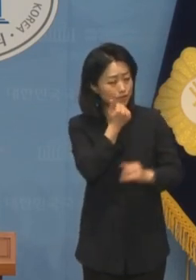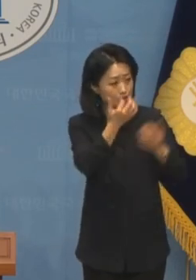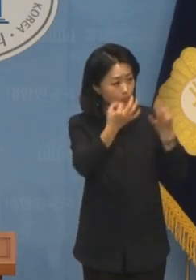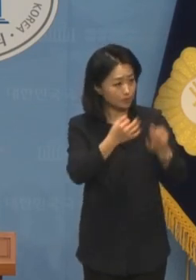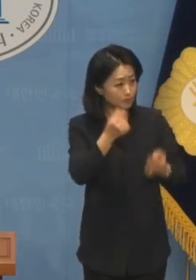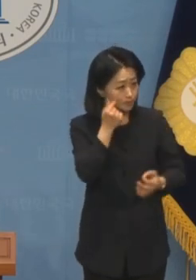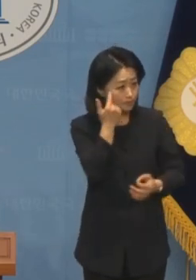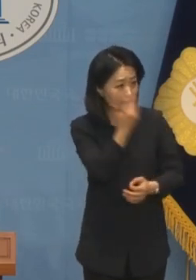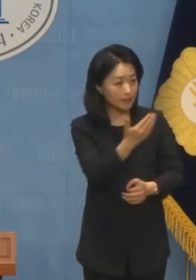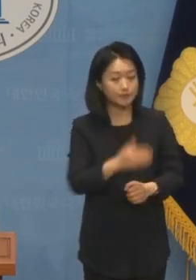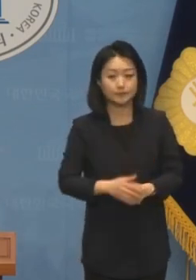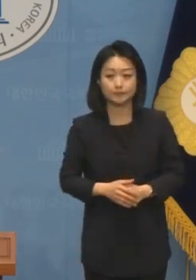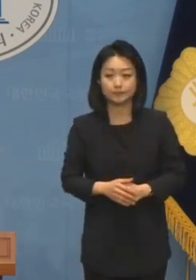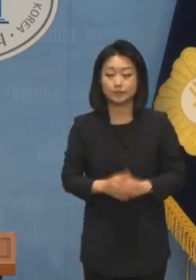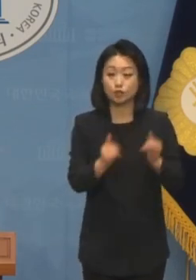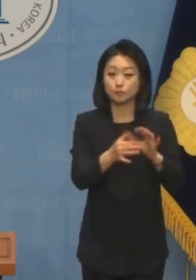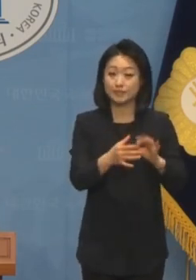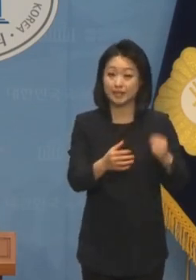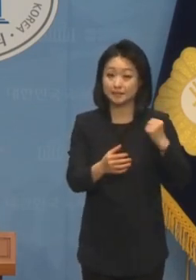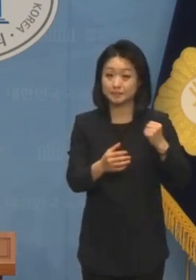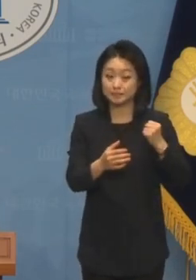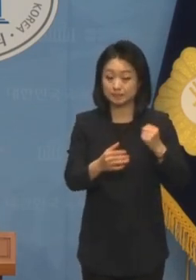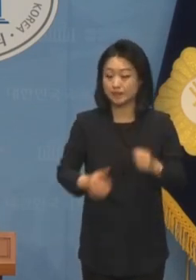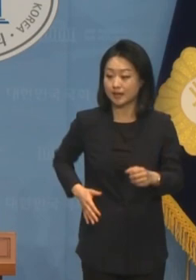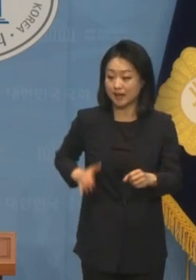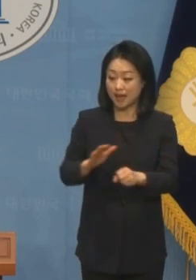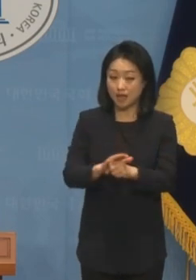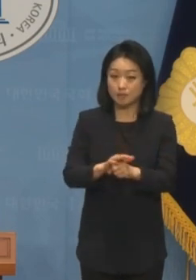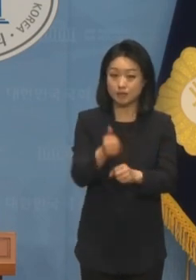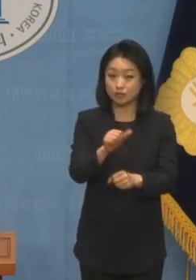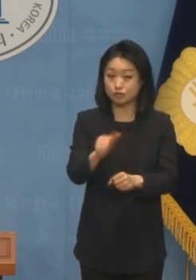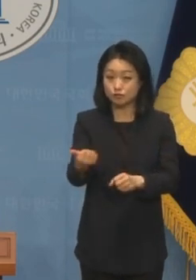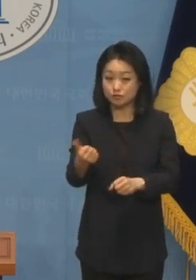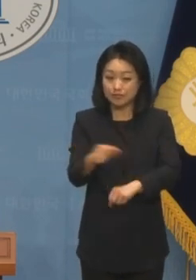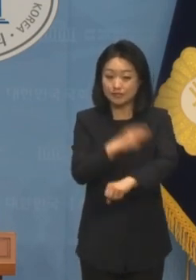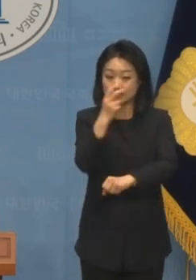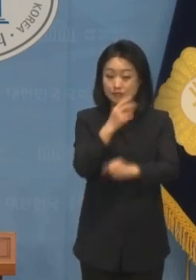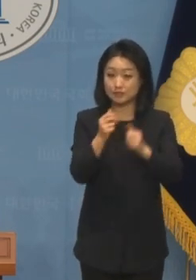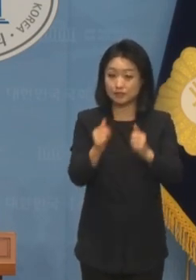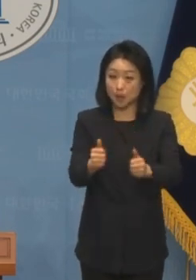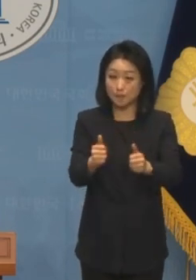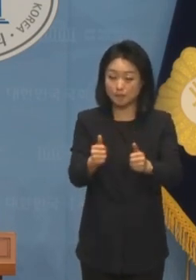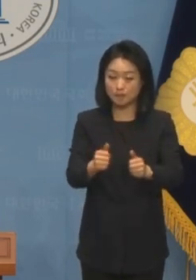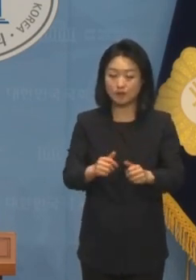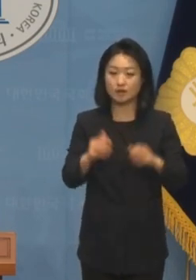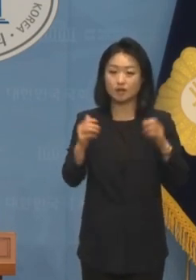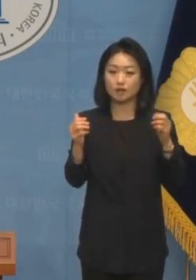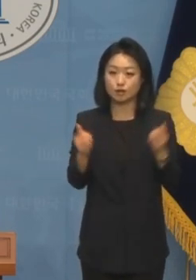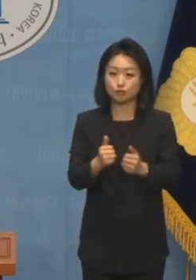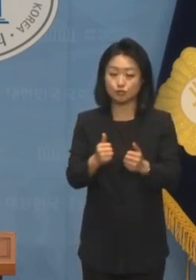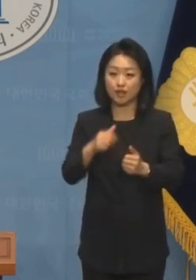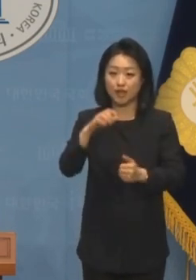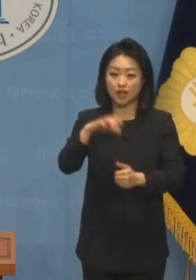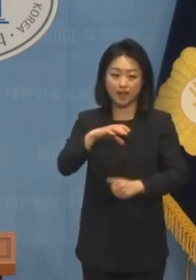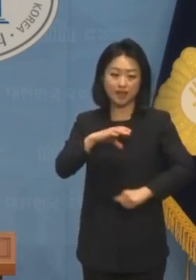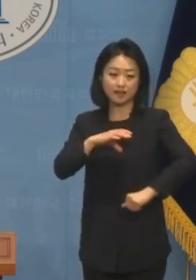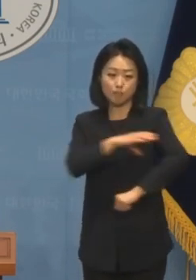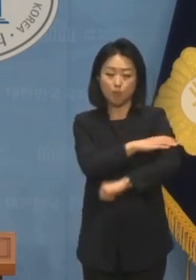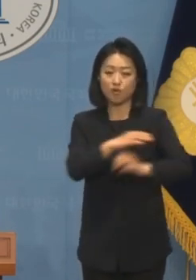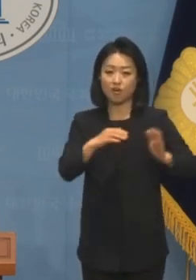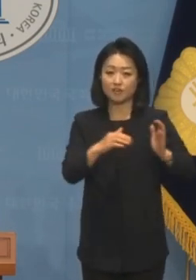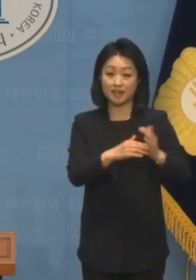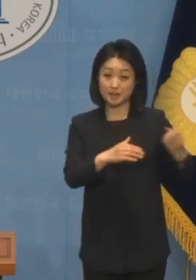국민의힘은 더불어민주당이 추진하는 해병대원 특검에 대해 의회 폭거라 비난하고